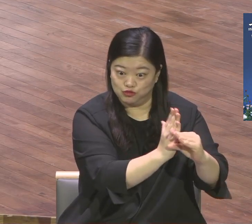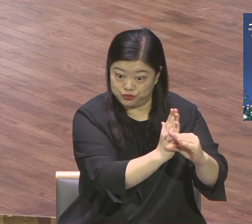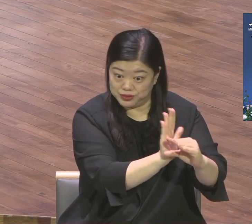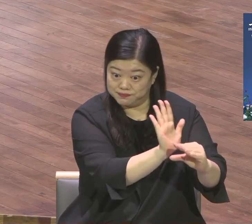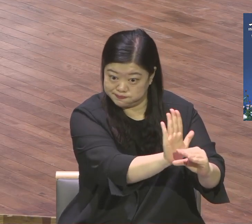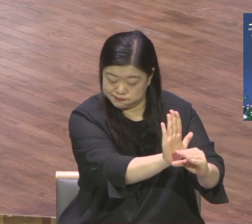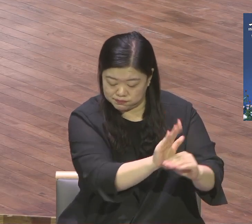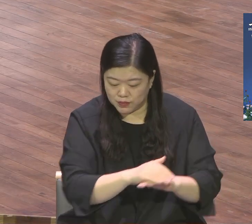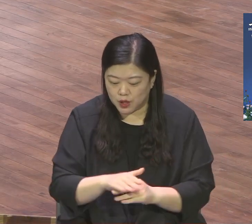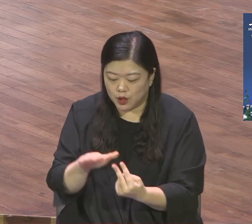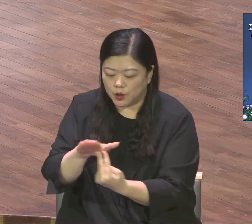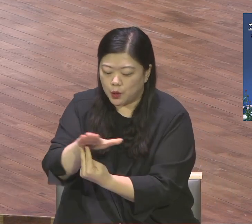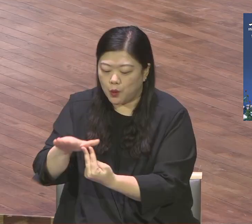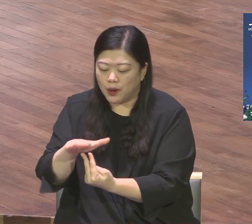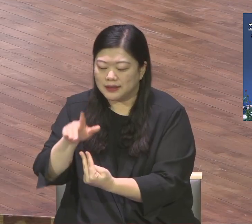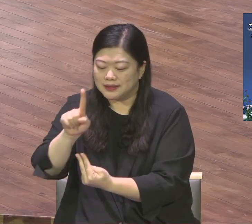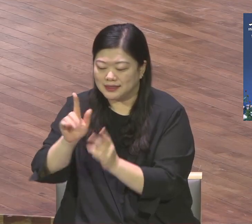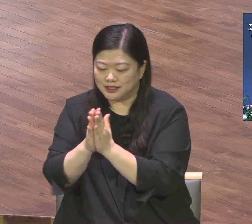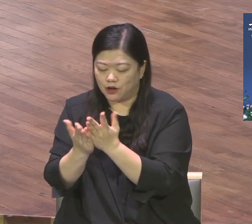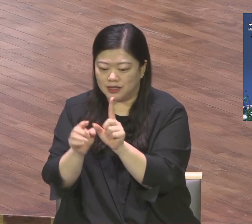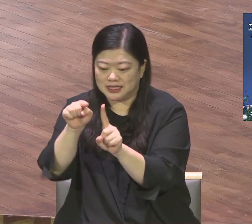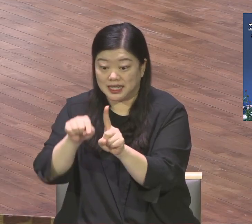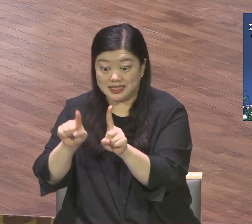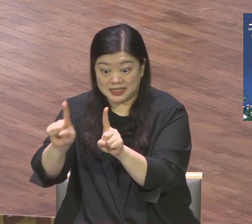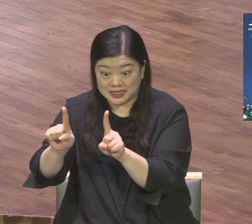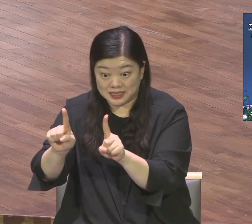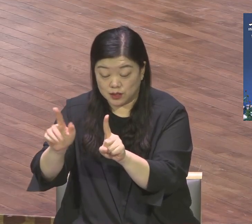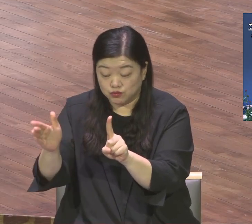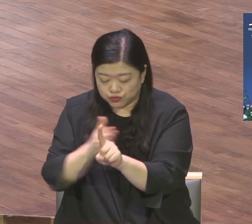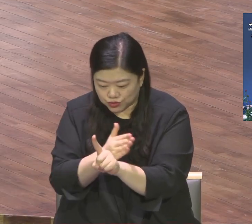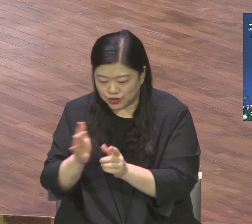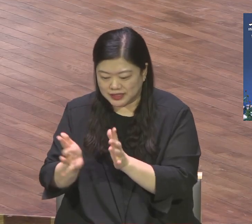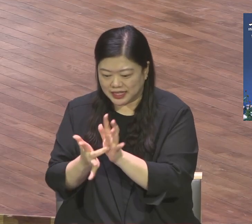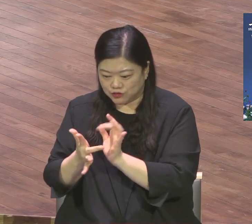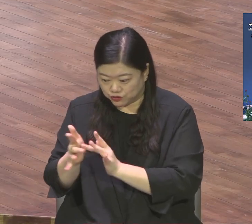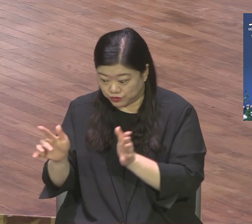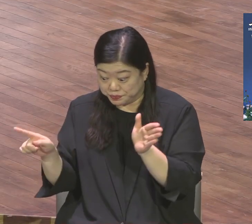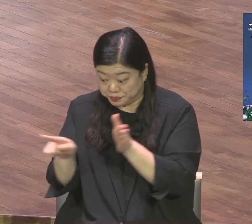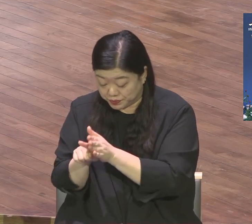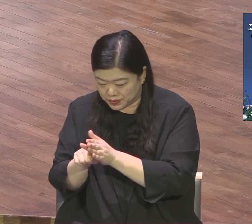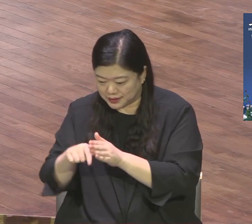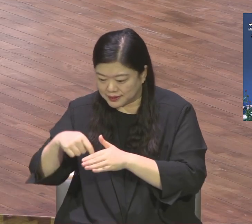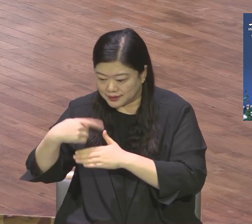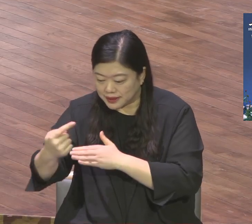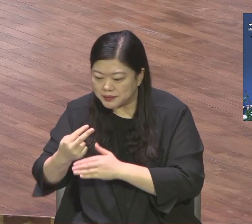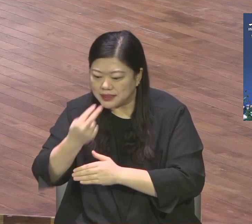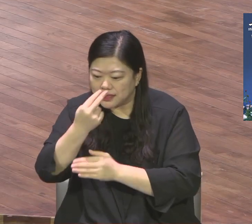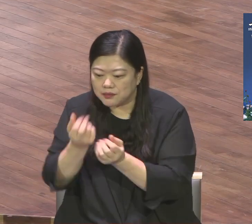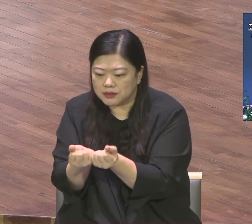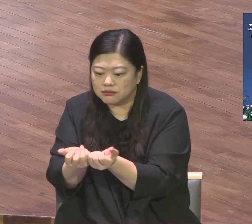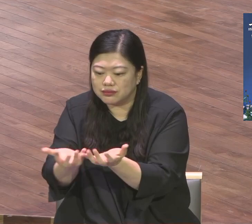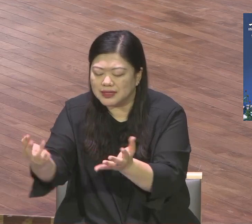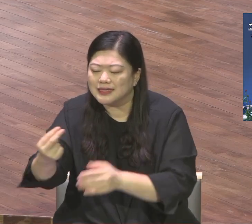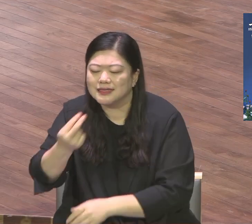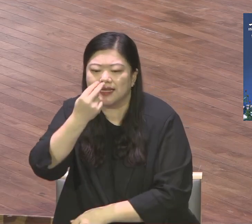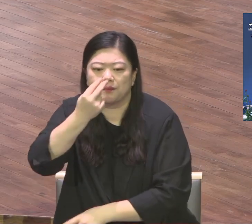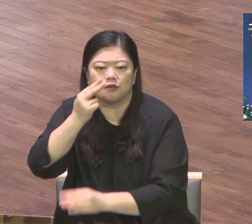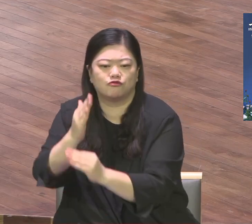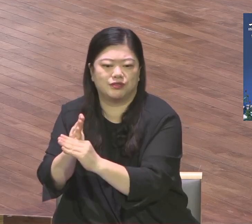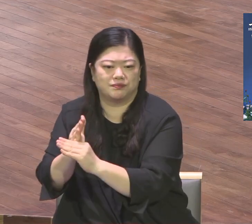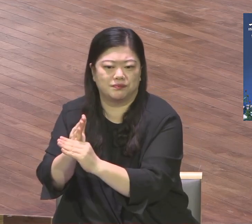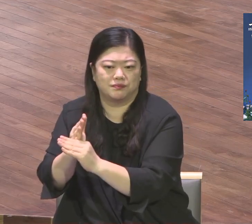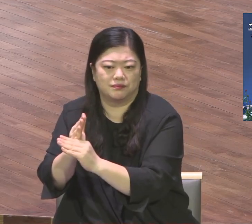요한일서에서는 예수 그리스도 안에서 선포되고 있는 생명, 이 생명을